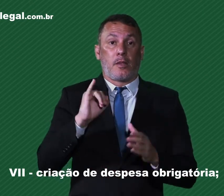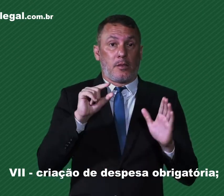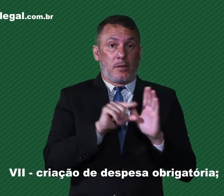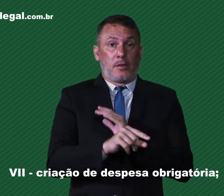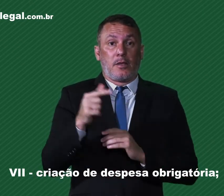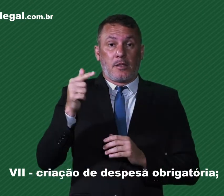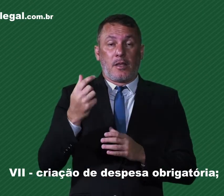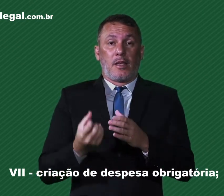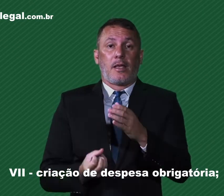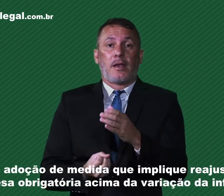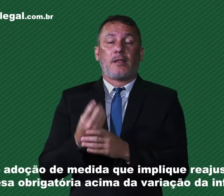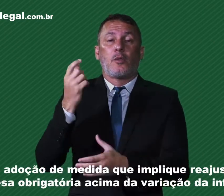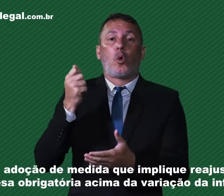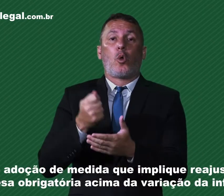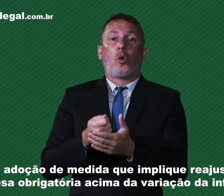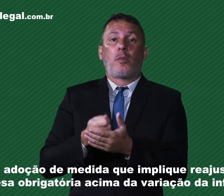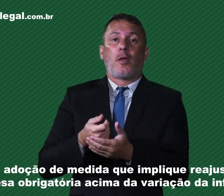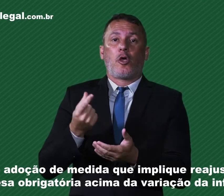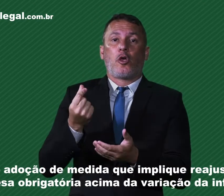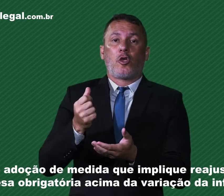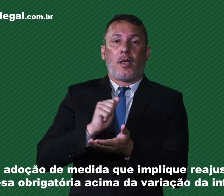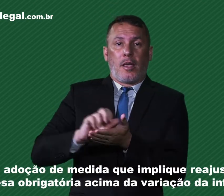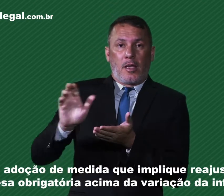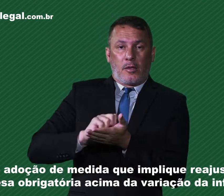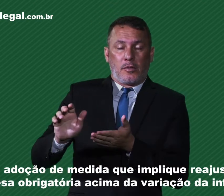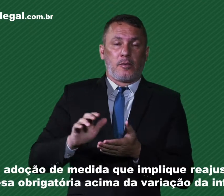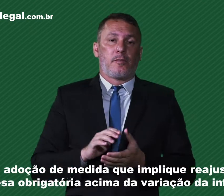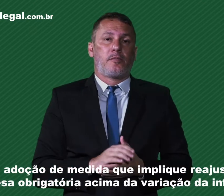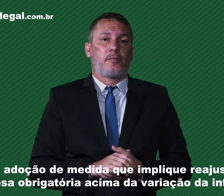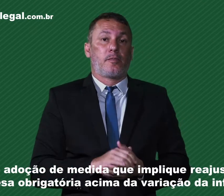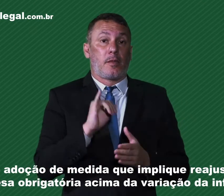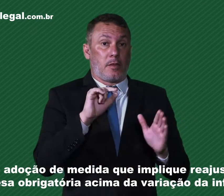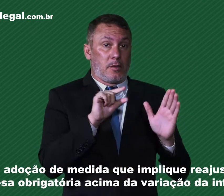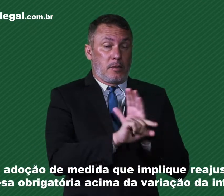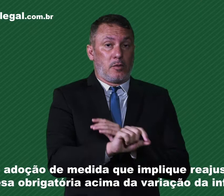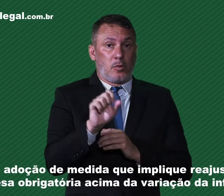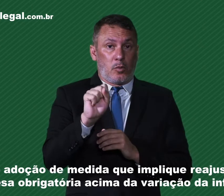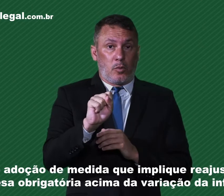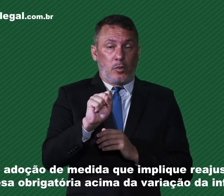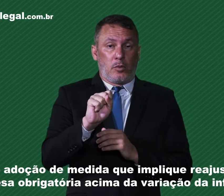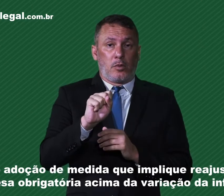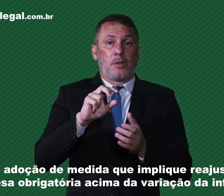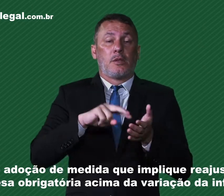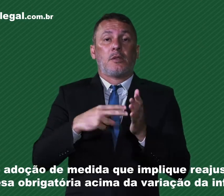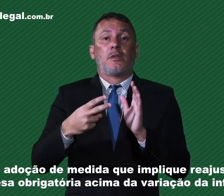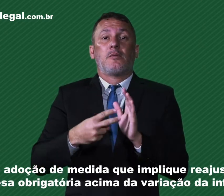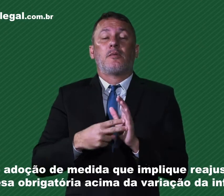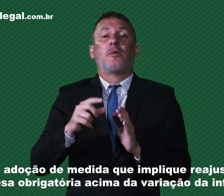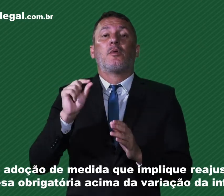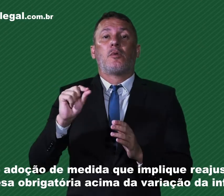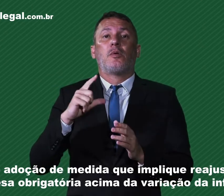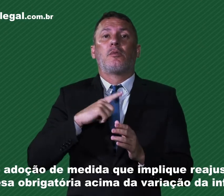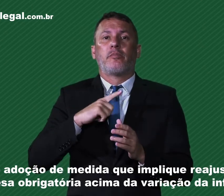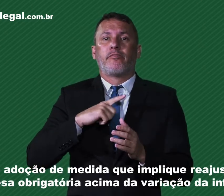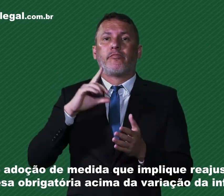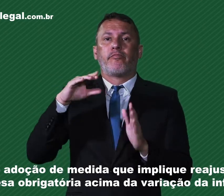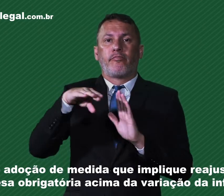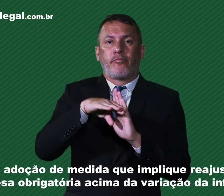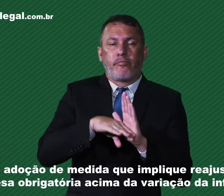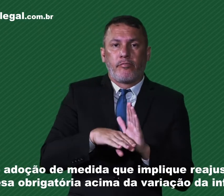obrigatória inciso 8 adoção de medida que implique reajuste de despesa obrigatória e acima